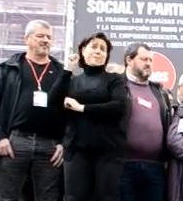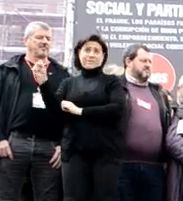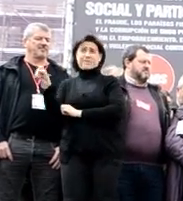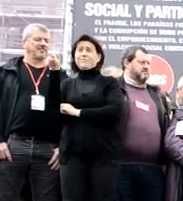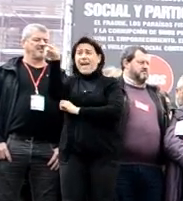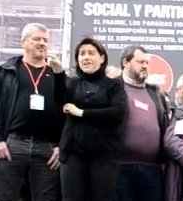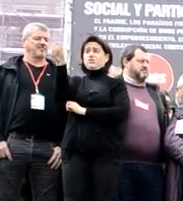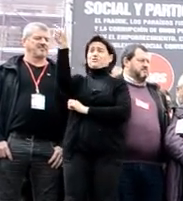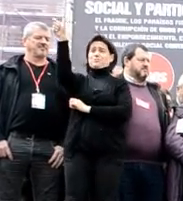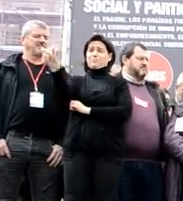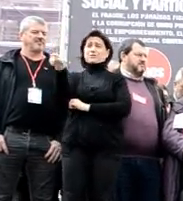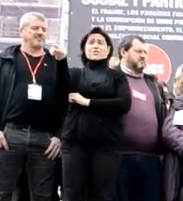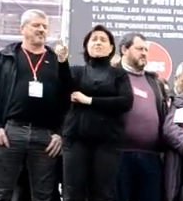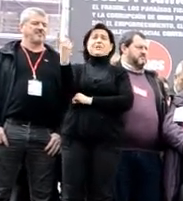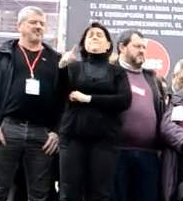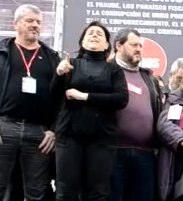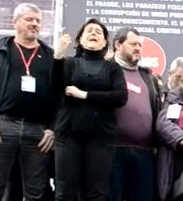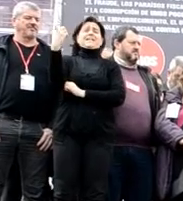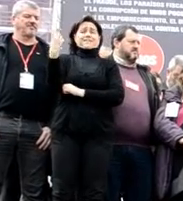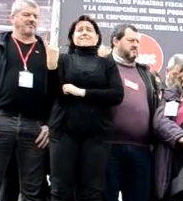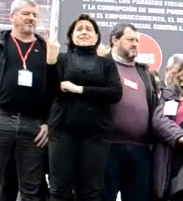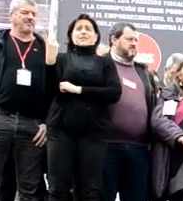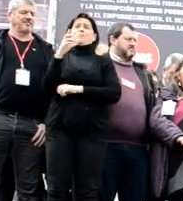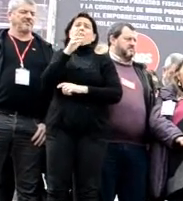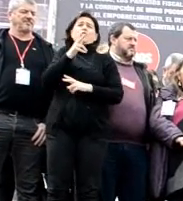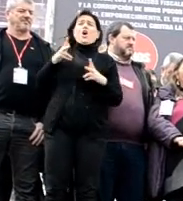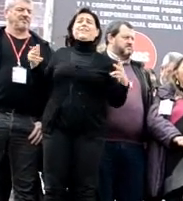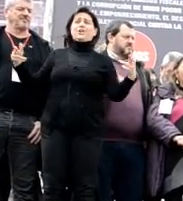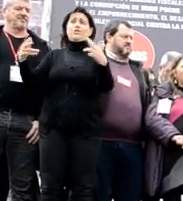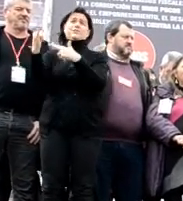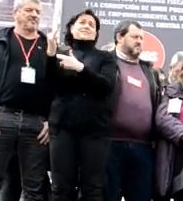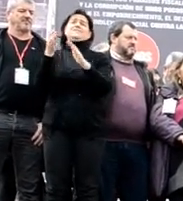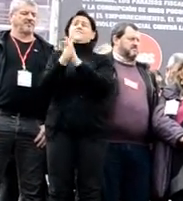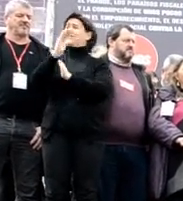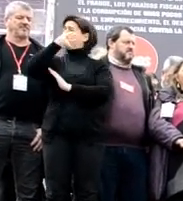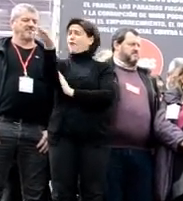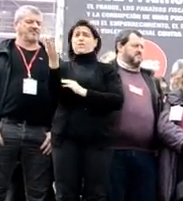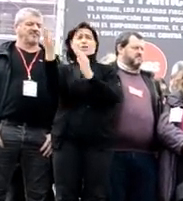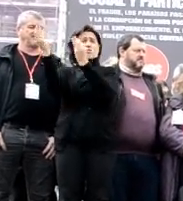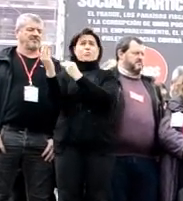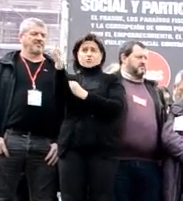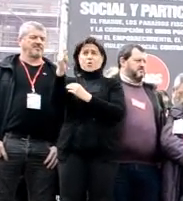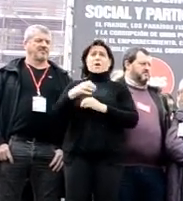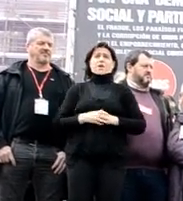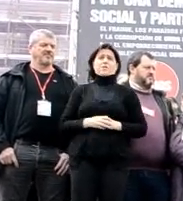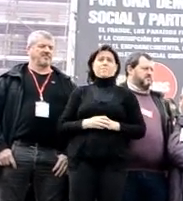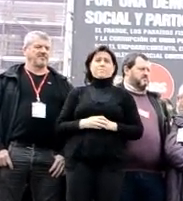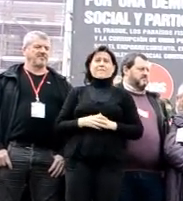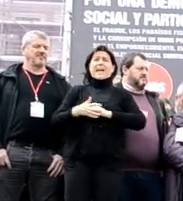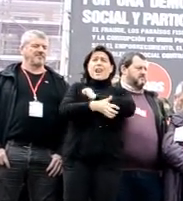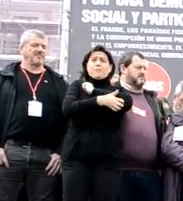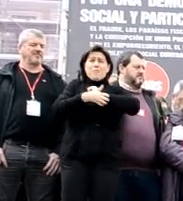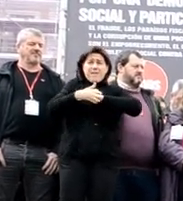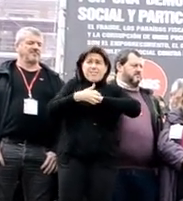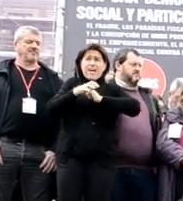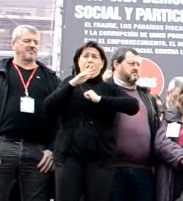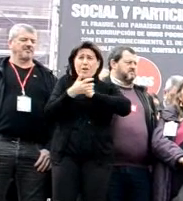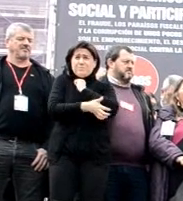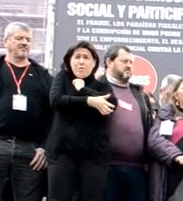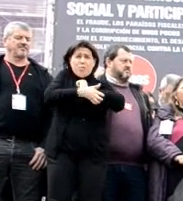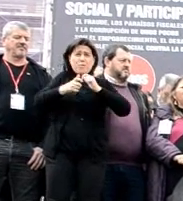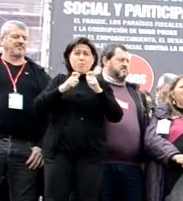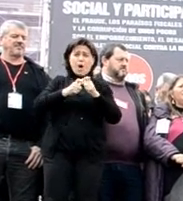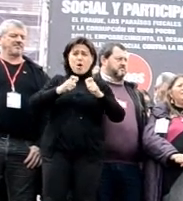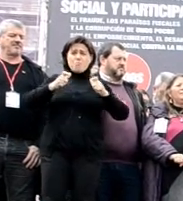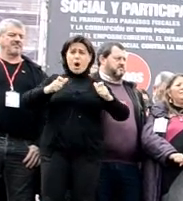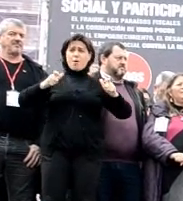de la crisis y de las políticas que se están aplicando. El incremento de la pobreza, que reviste especial dramatismo